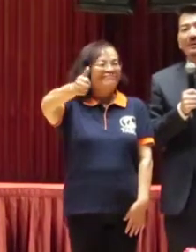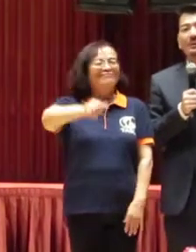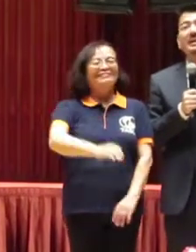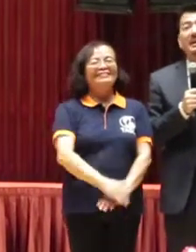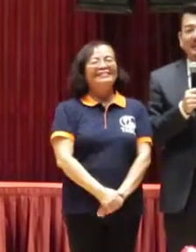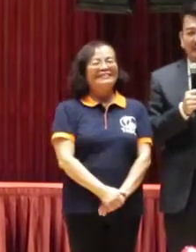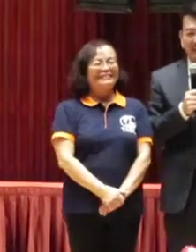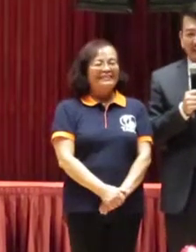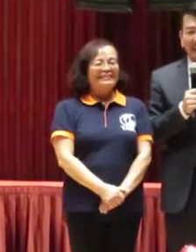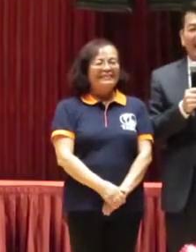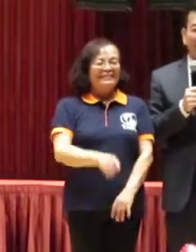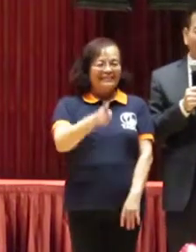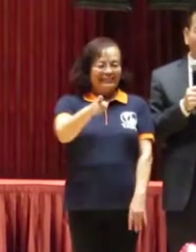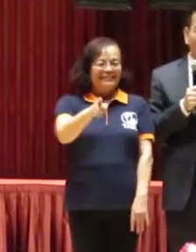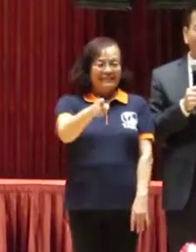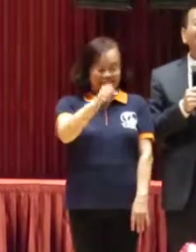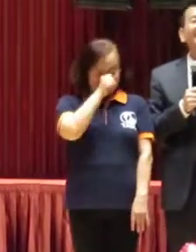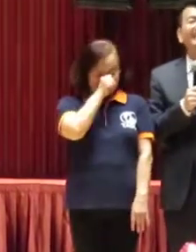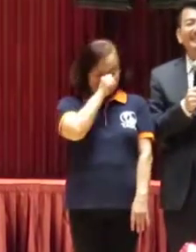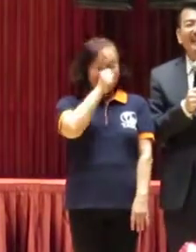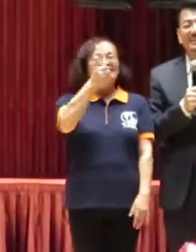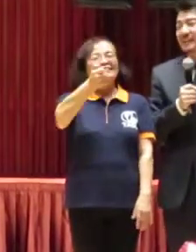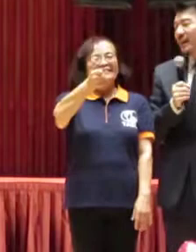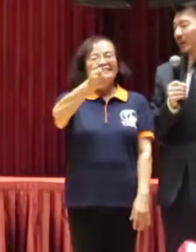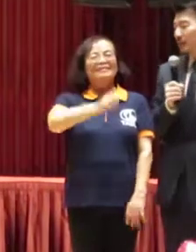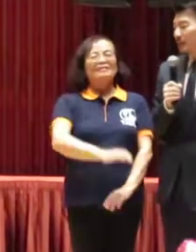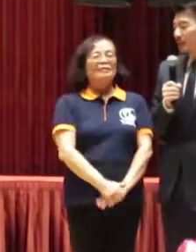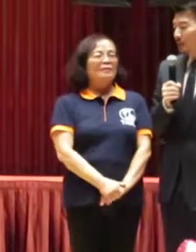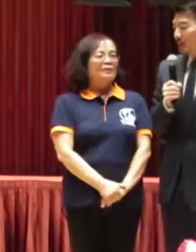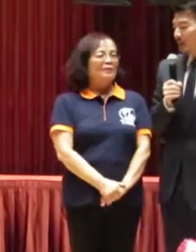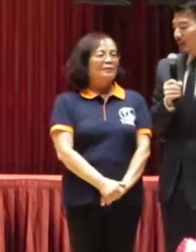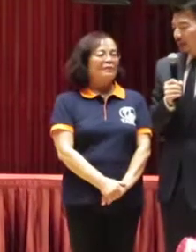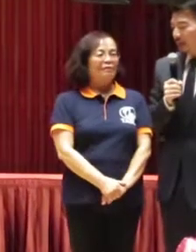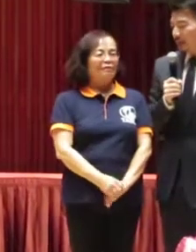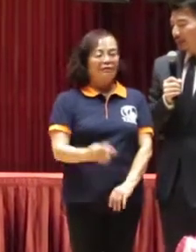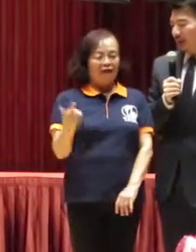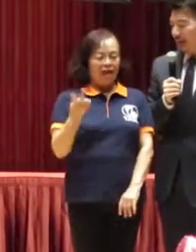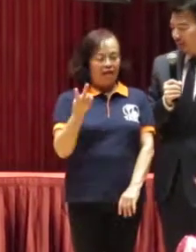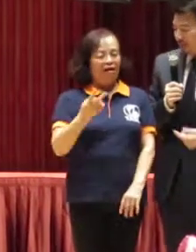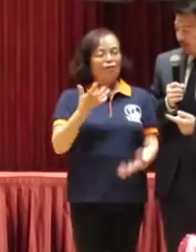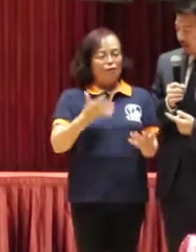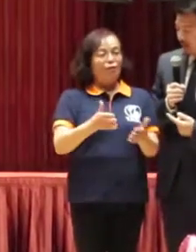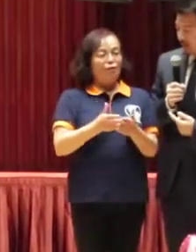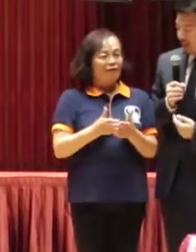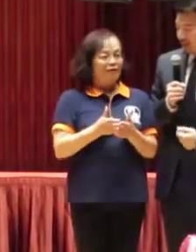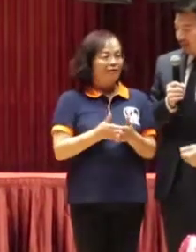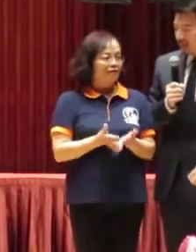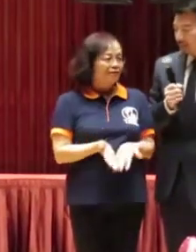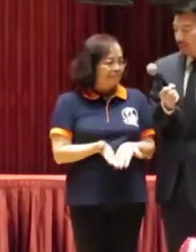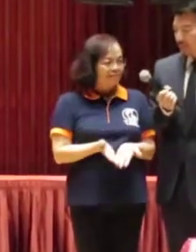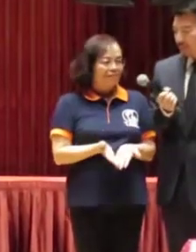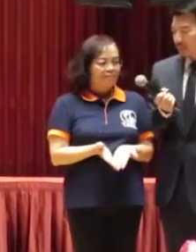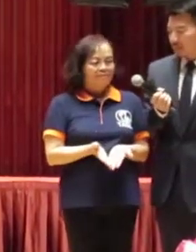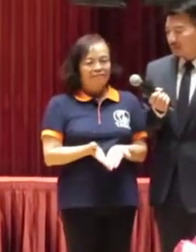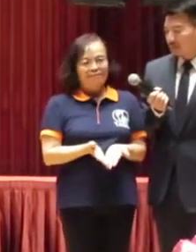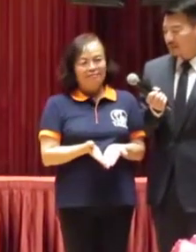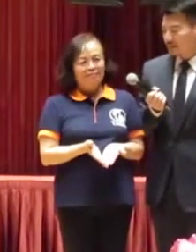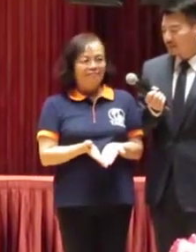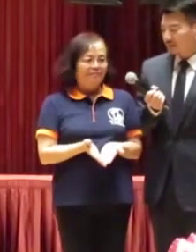到的话呢，说你好，谢谢，这是两个共最重要的语言，对不对？还有没有什么要教给大家的？